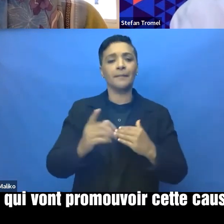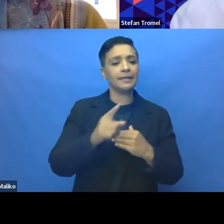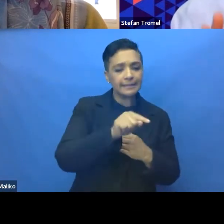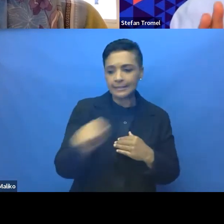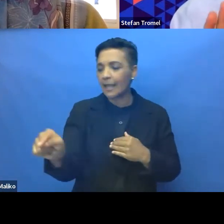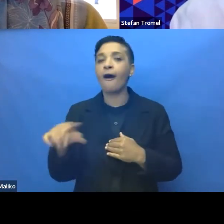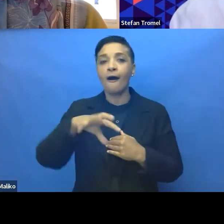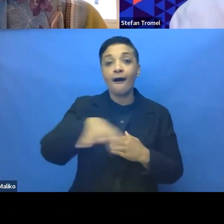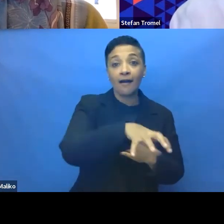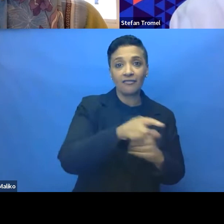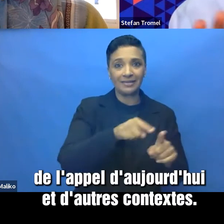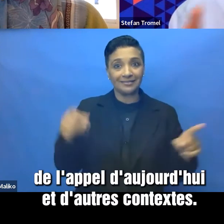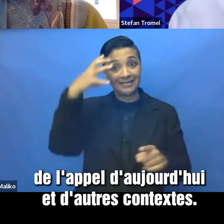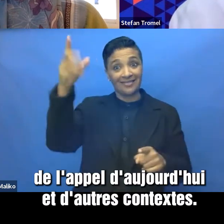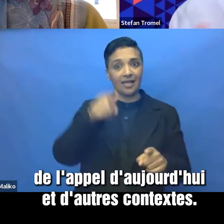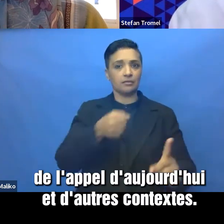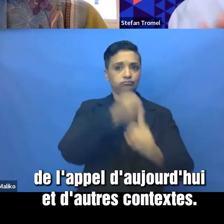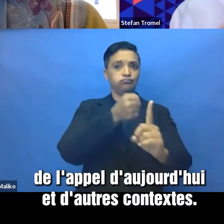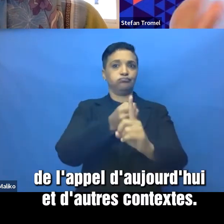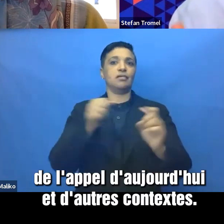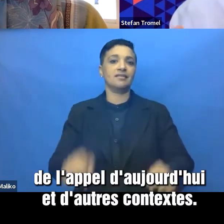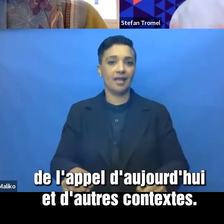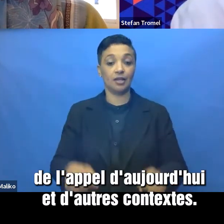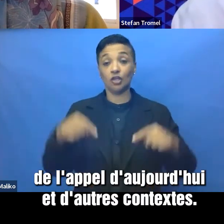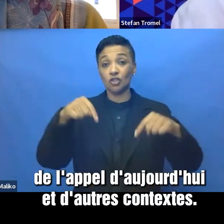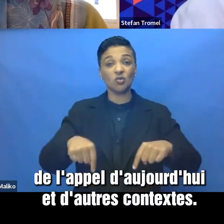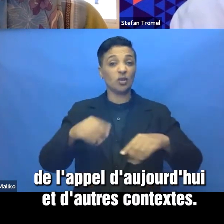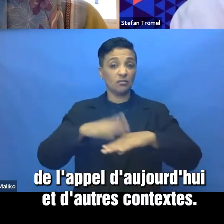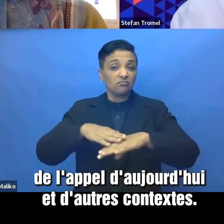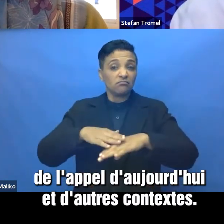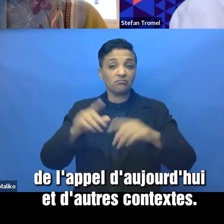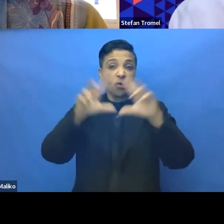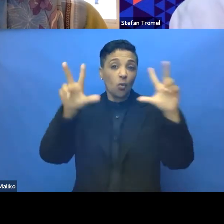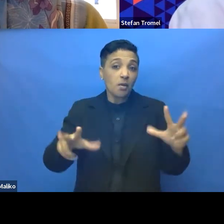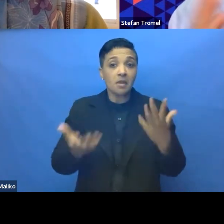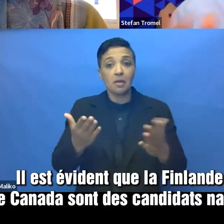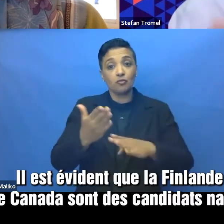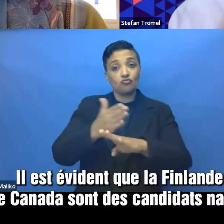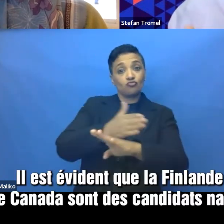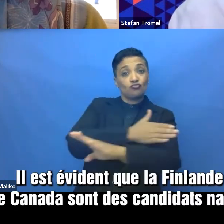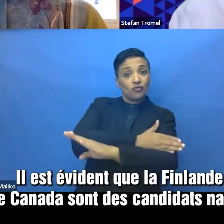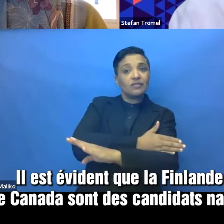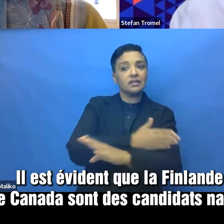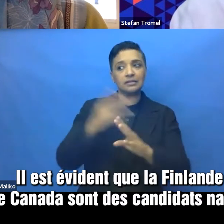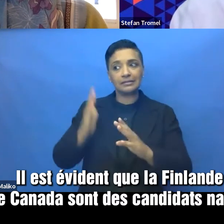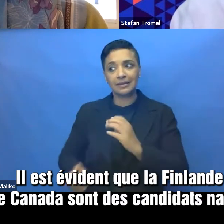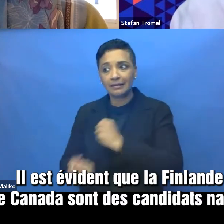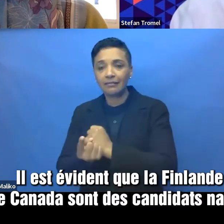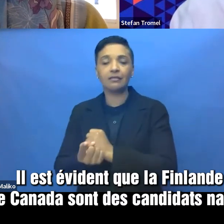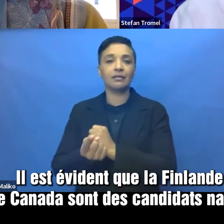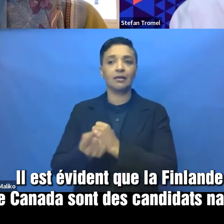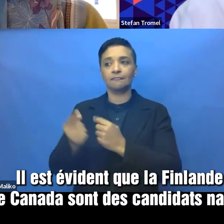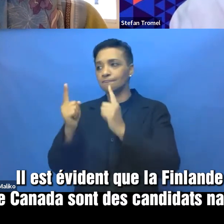et donc identifier des gouvernements qui vont promouvoir cette cause de l'appel d'aujourd'hui et